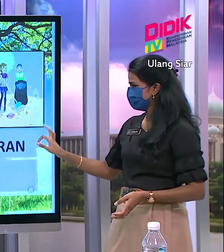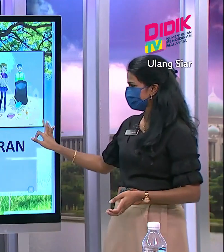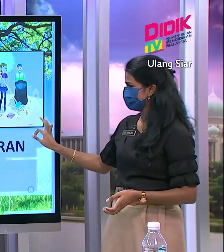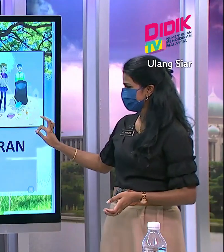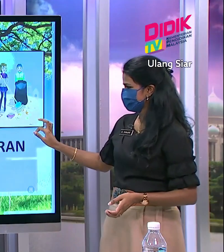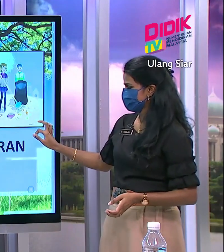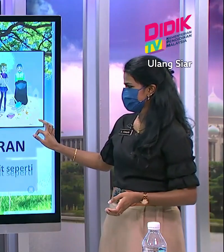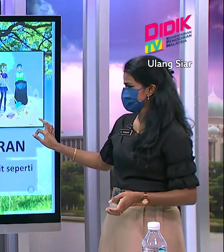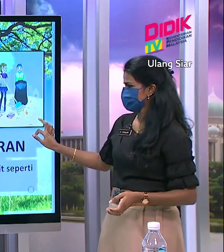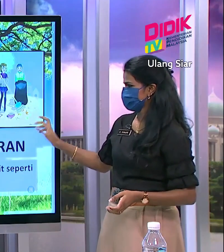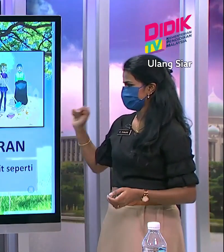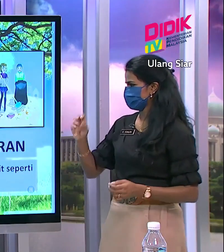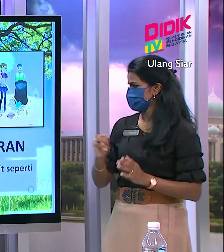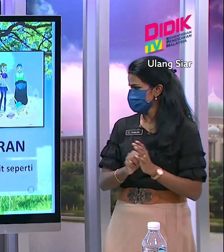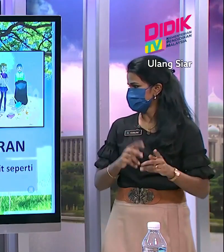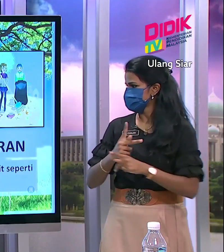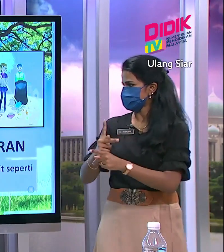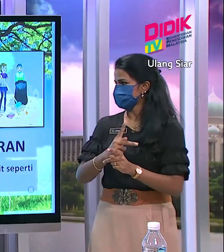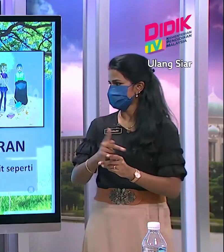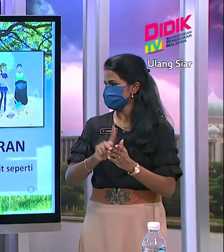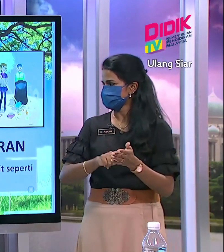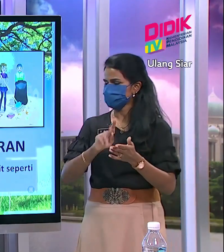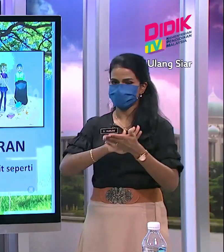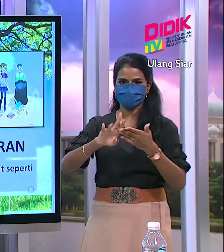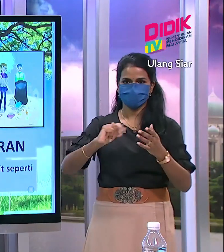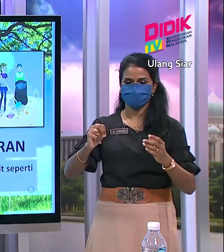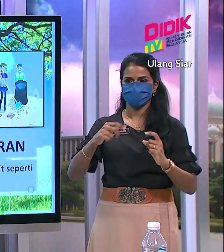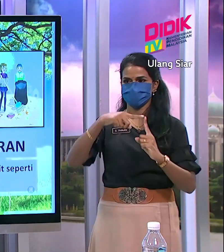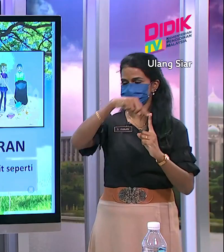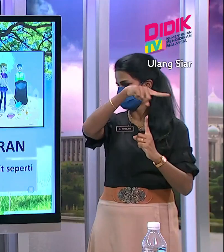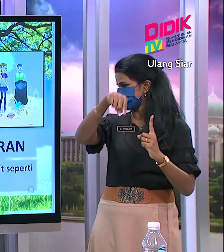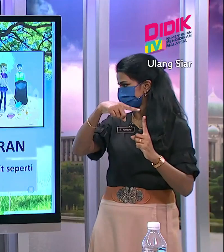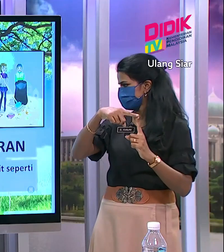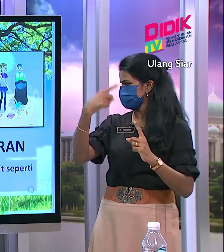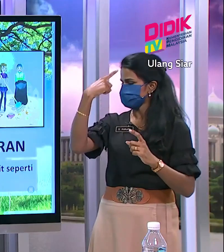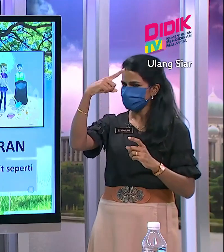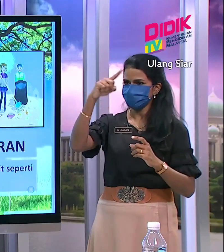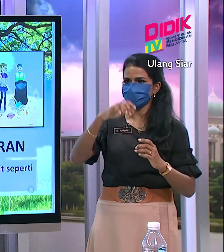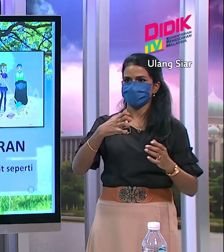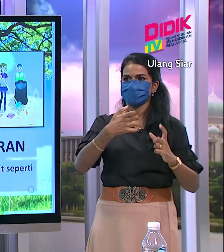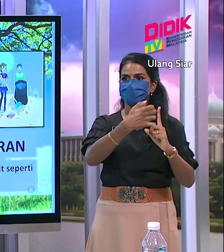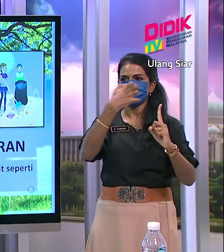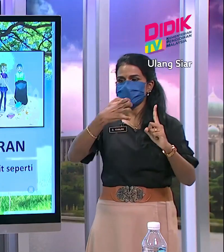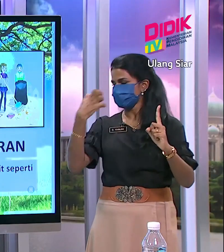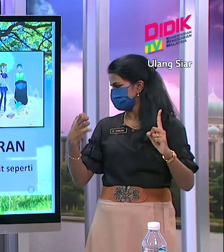Okey. Okey. Menjaga kebersihan persekitaran untuk